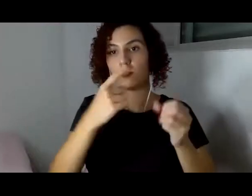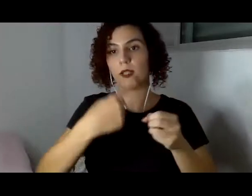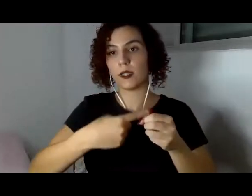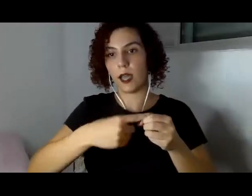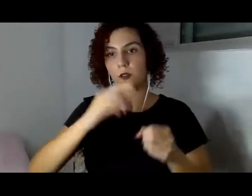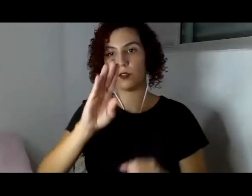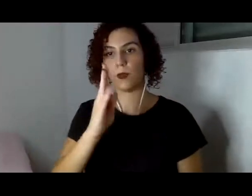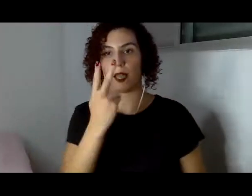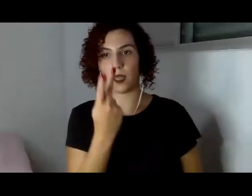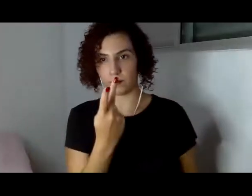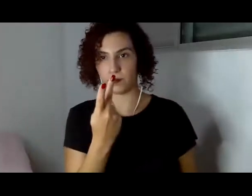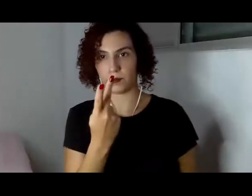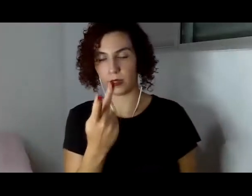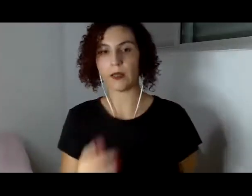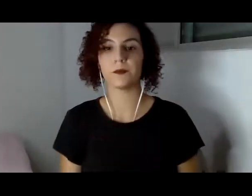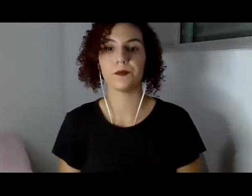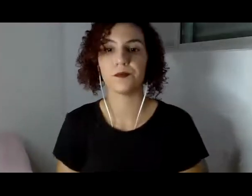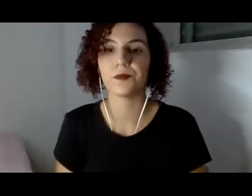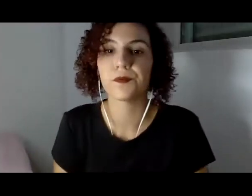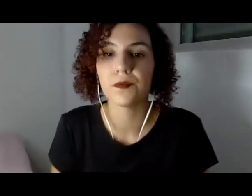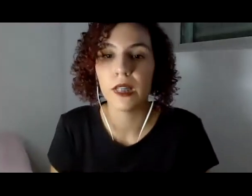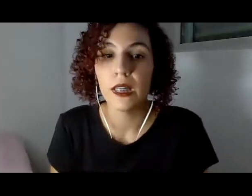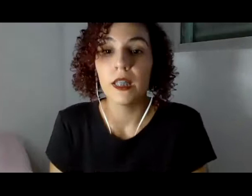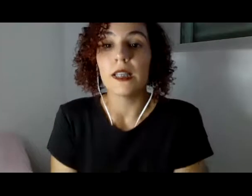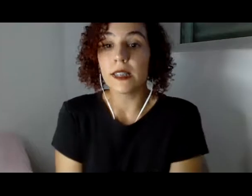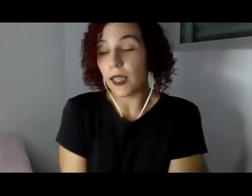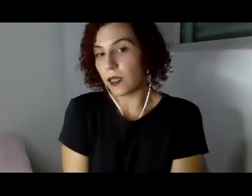Eu moro na cidade de BH, tá?